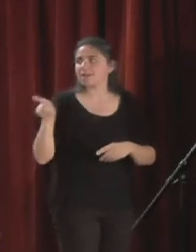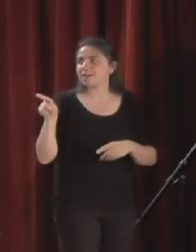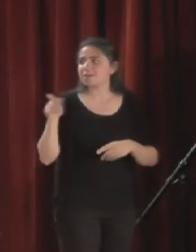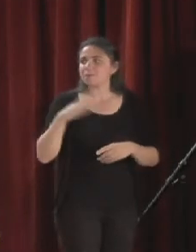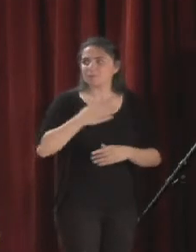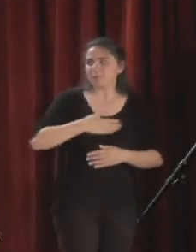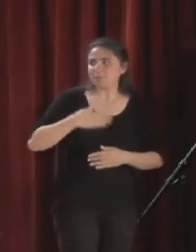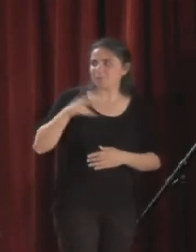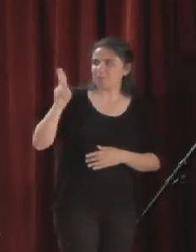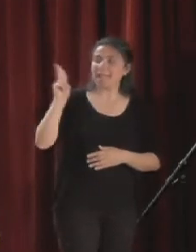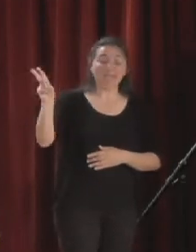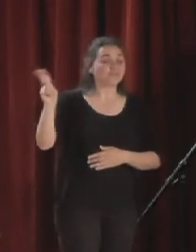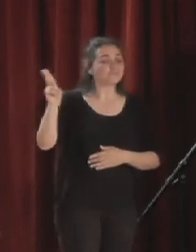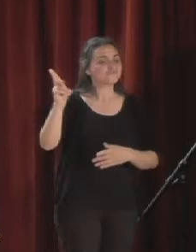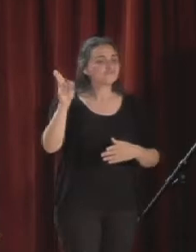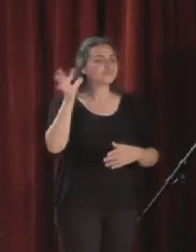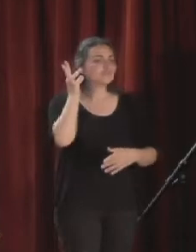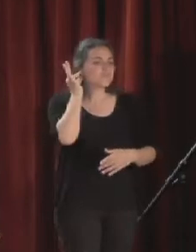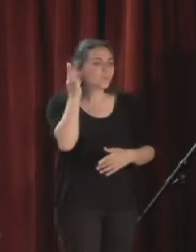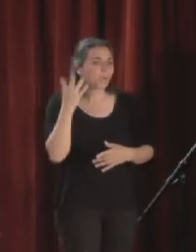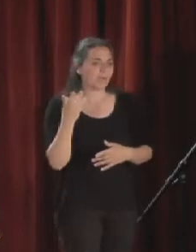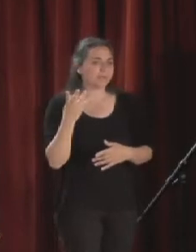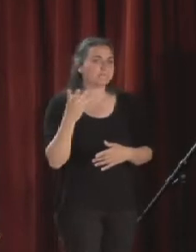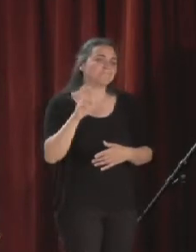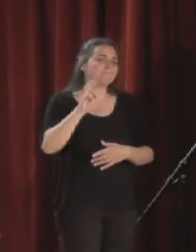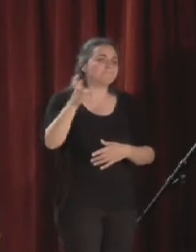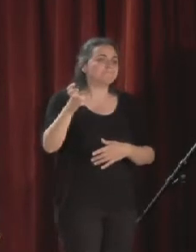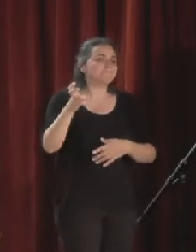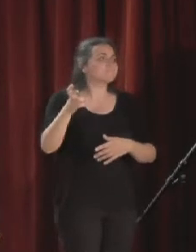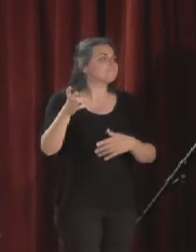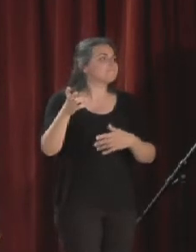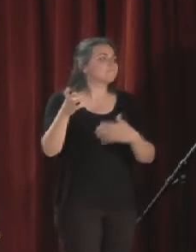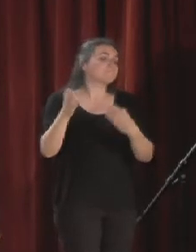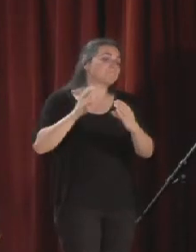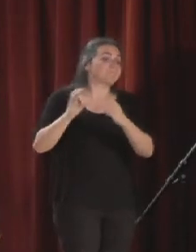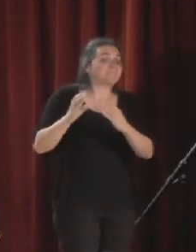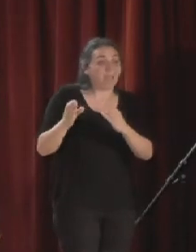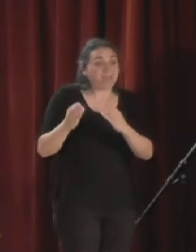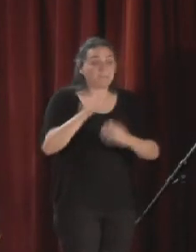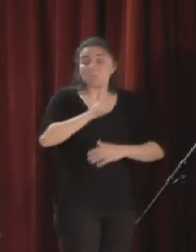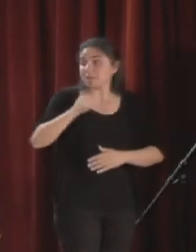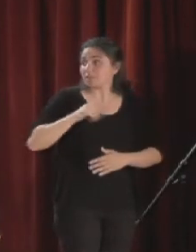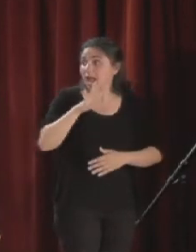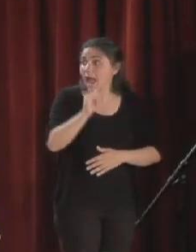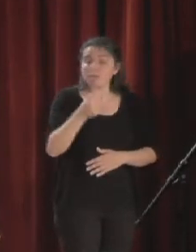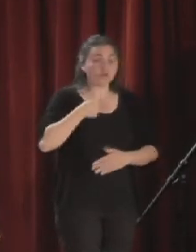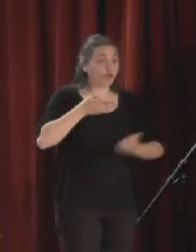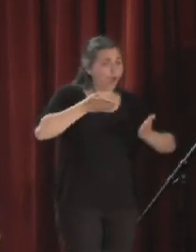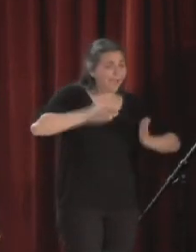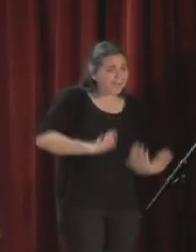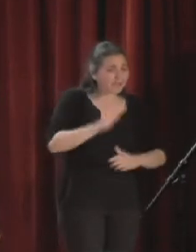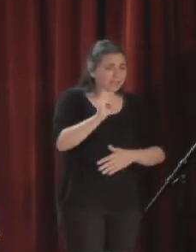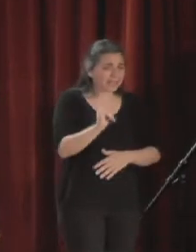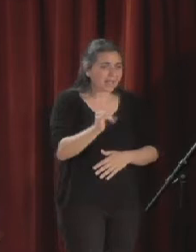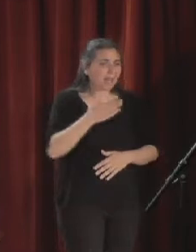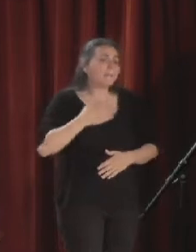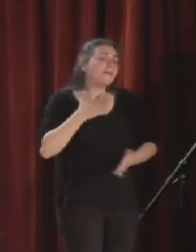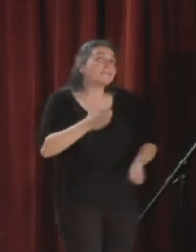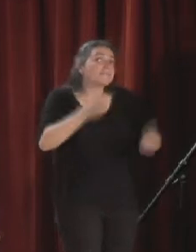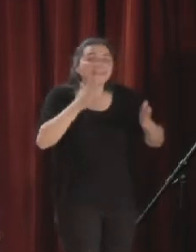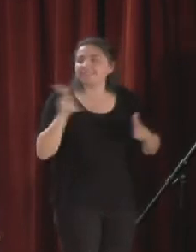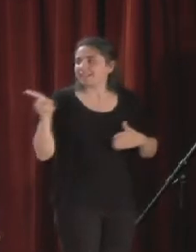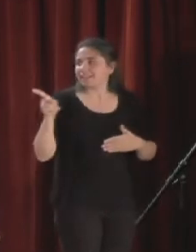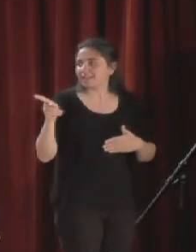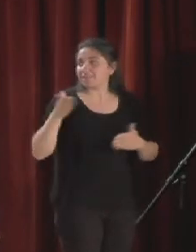Carmen, aprecio moito a Vanessa, porque temos unhas relacións persoais. Eu quero ter fillos e fillas, encantaríame ter 3 Carmes como